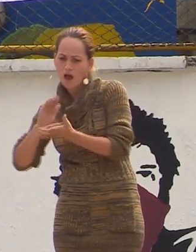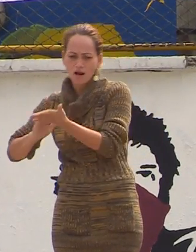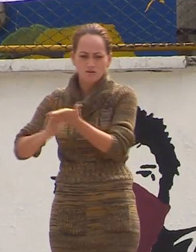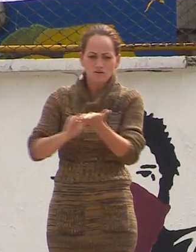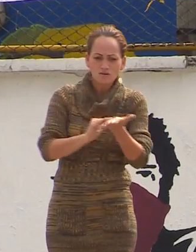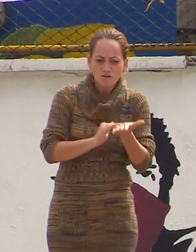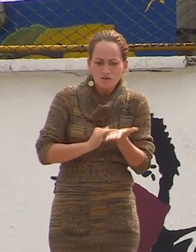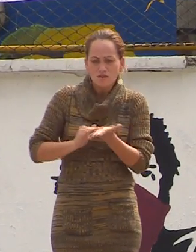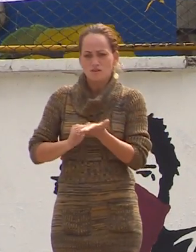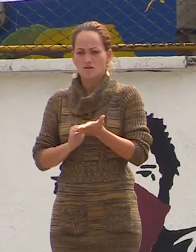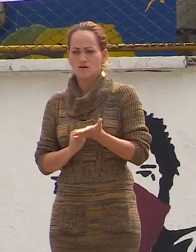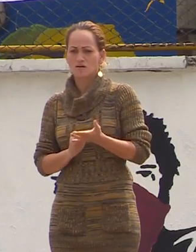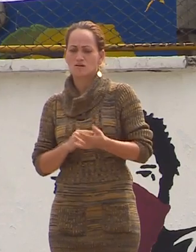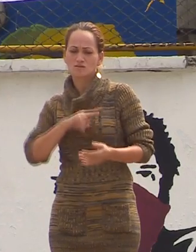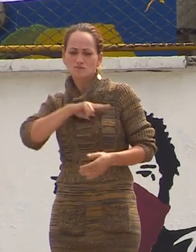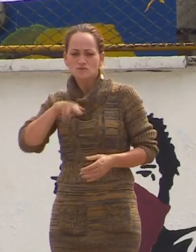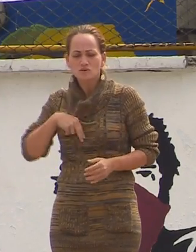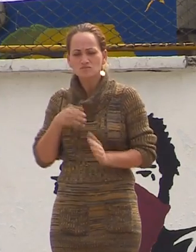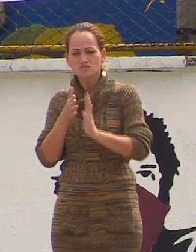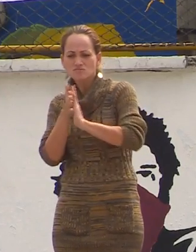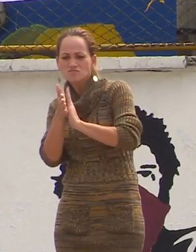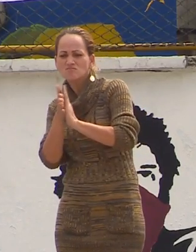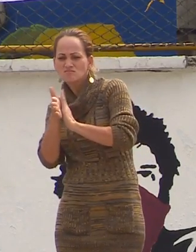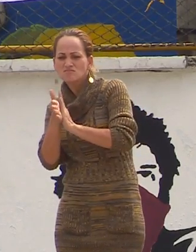que los nombremos para poder